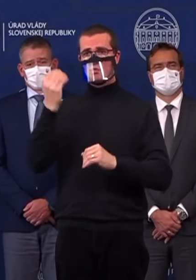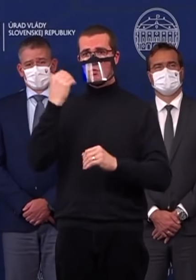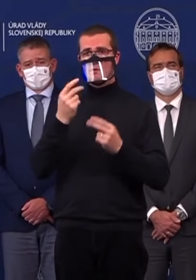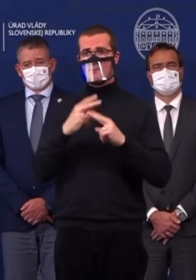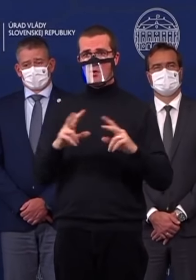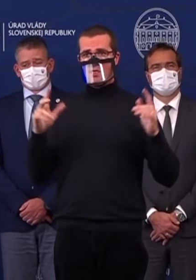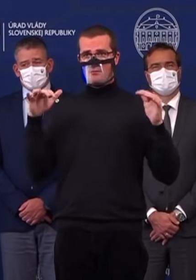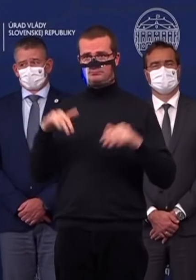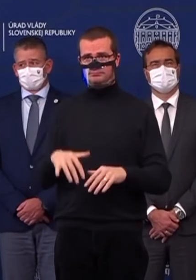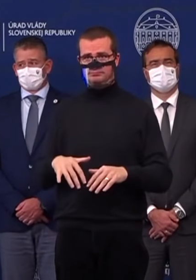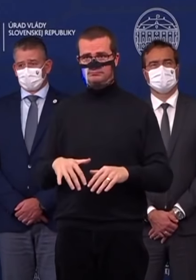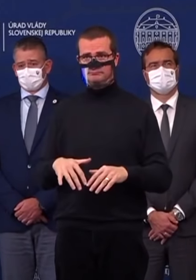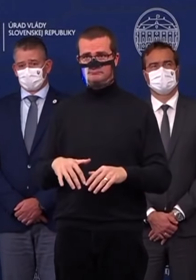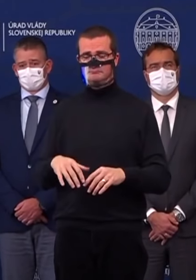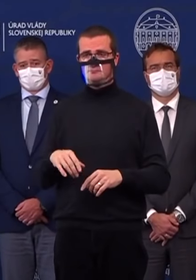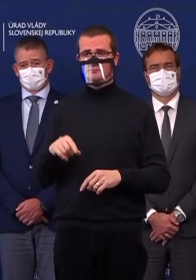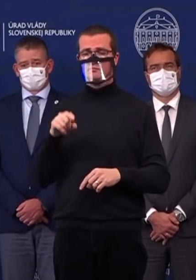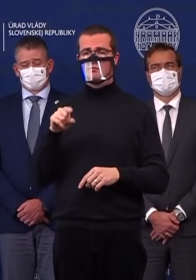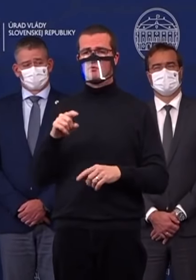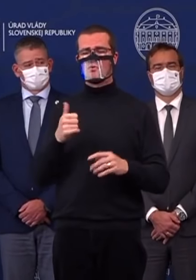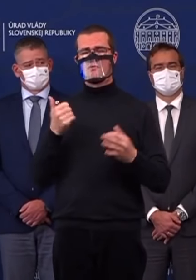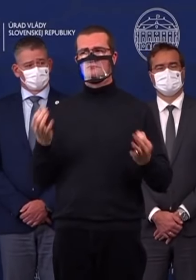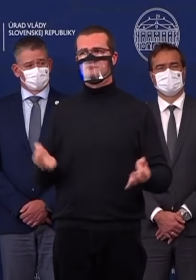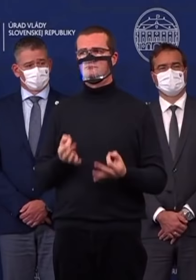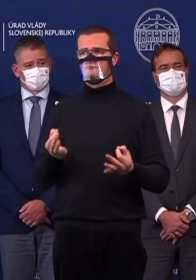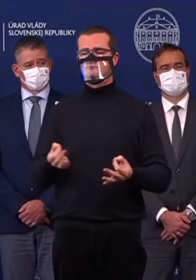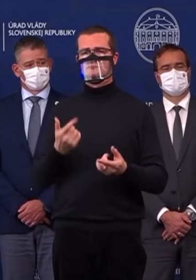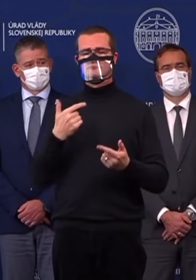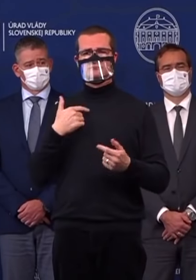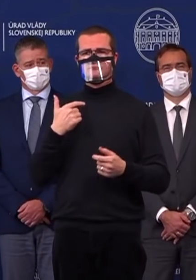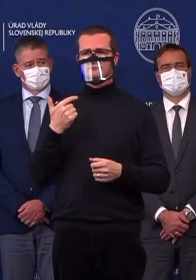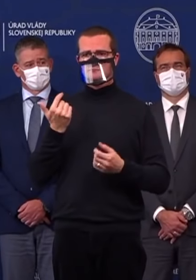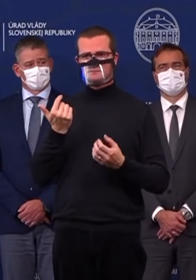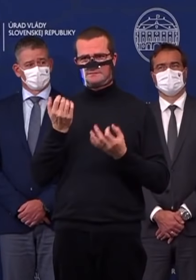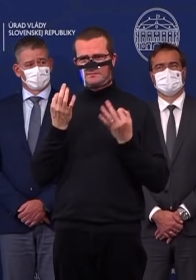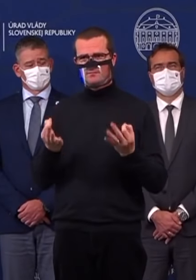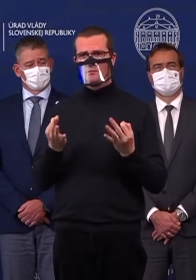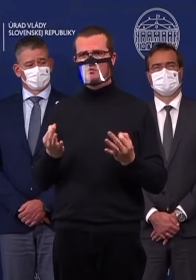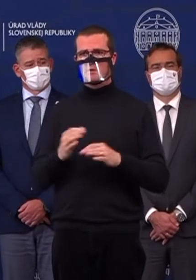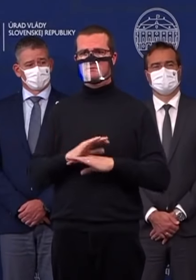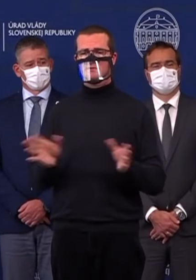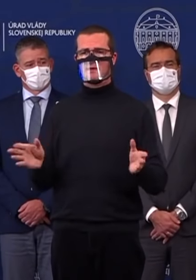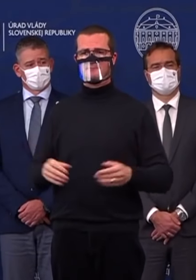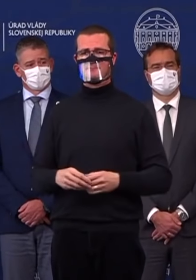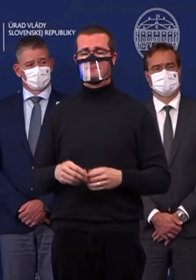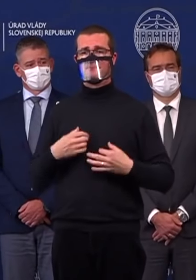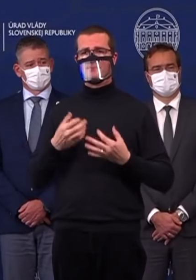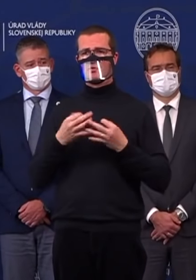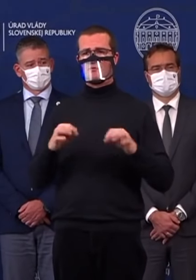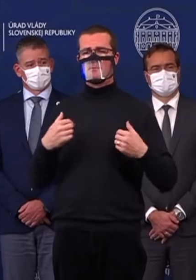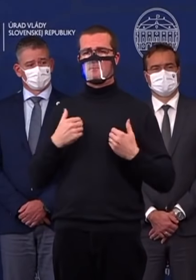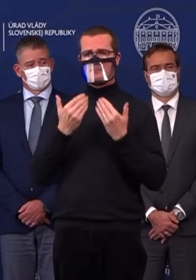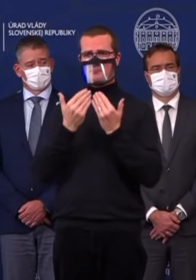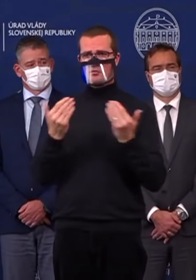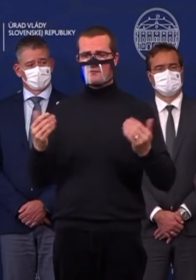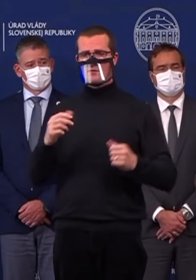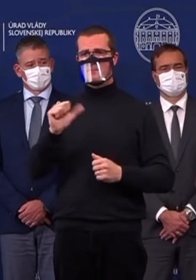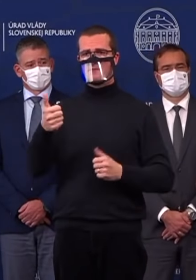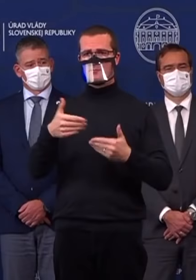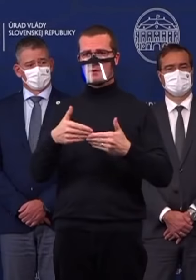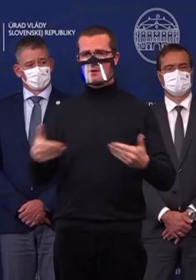mohli zúčastniť, tak to je niečo výnimočné a úžasné. Dovolte mi poďakovať v prvom